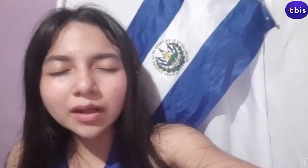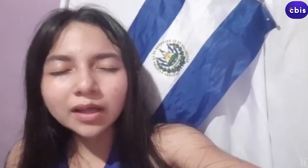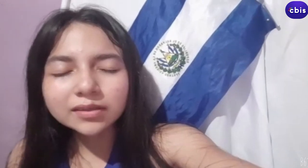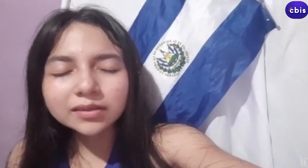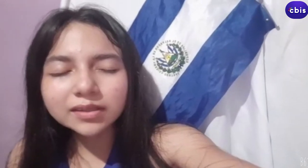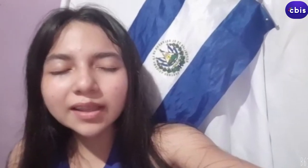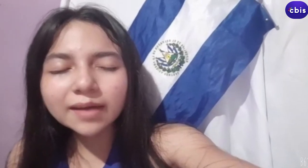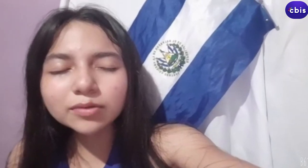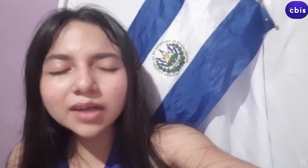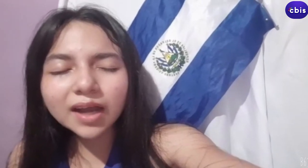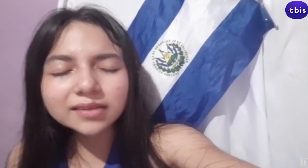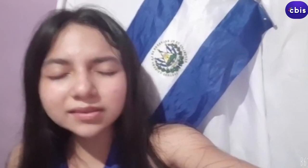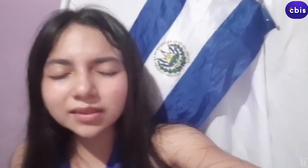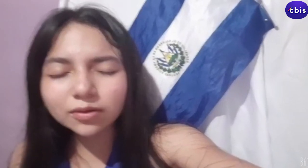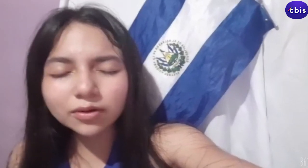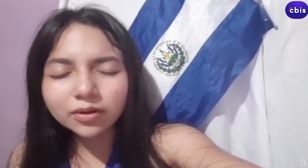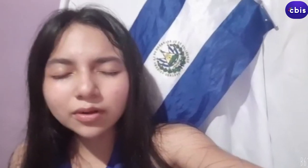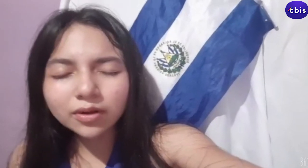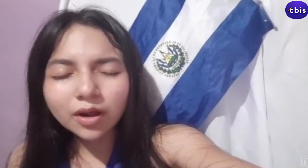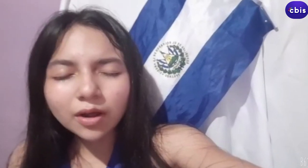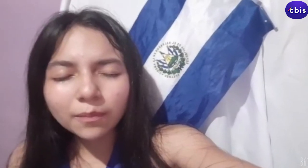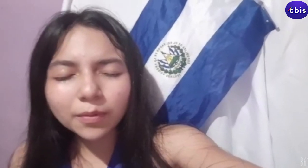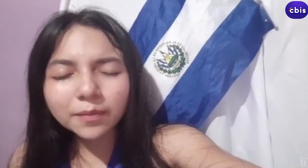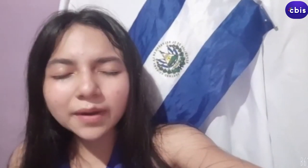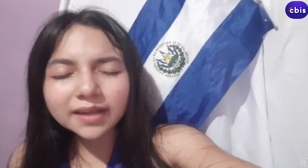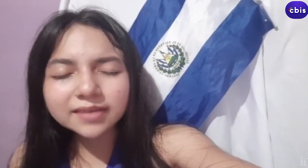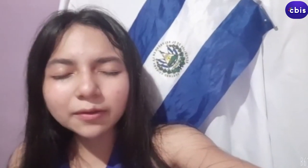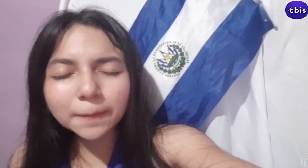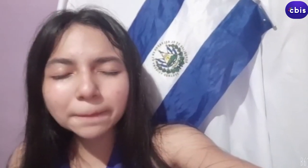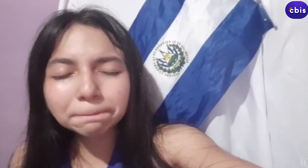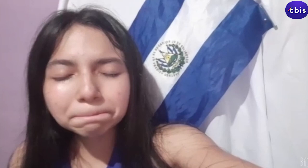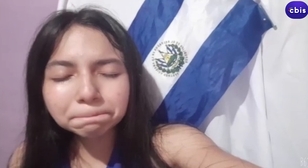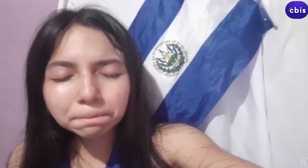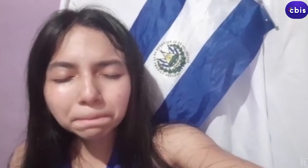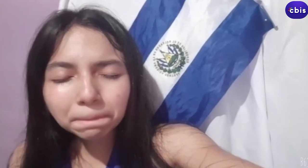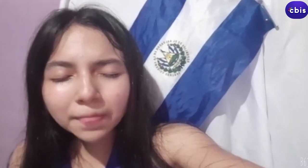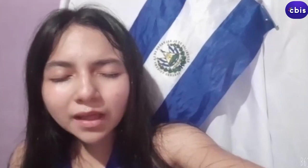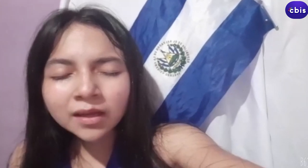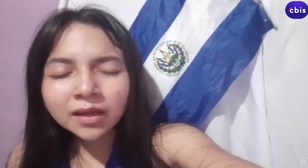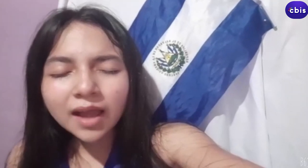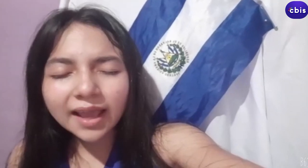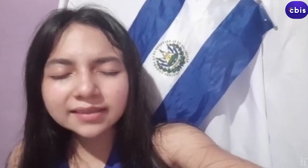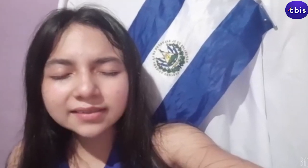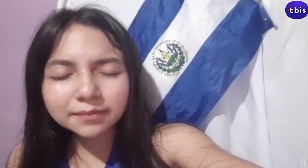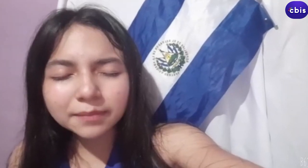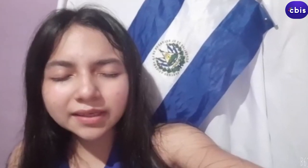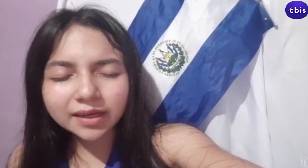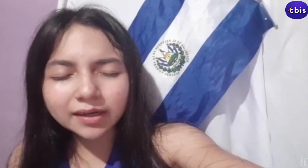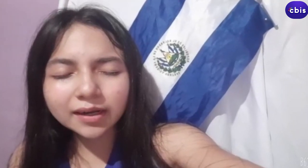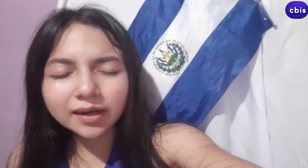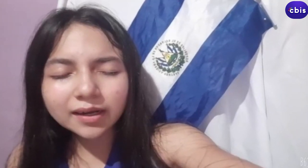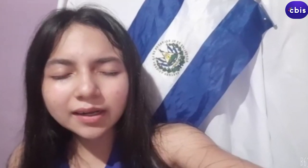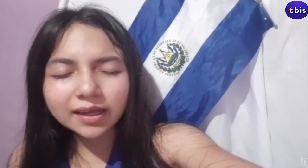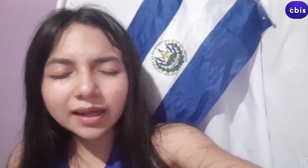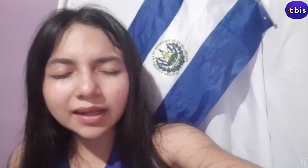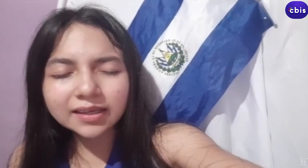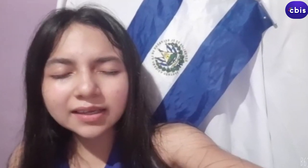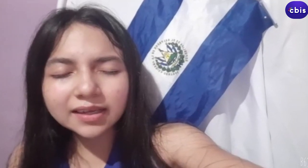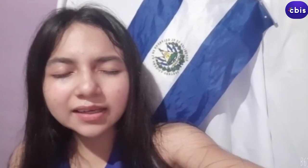Te damos gracias, Señor, por haber estado esta mañana y iniciando otro